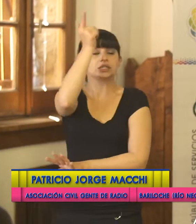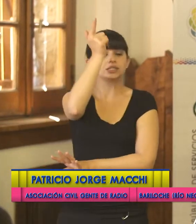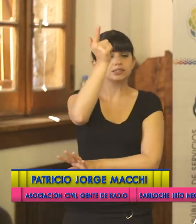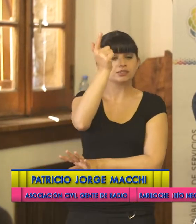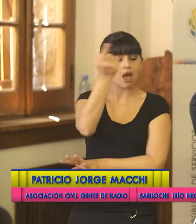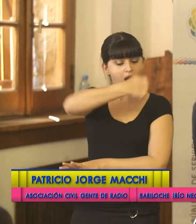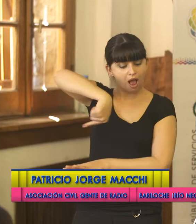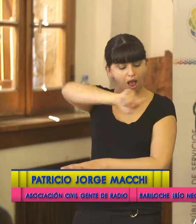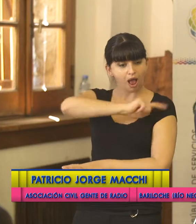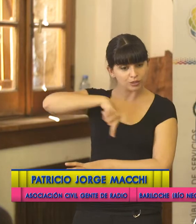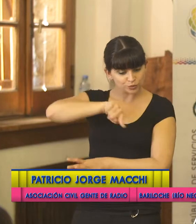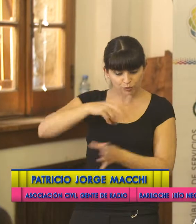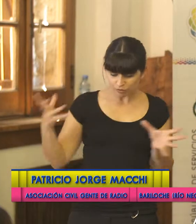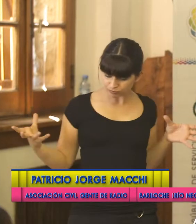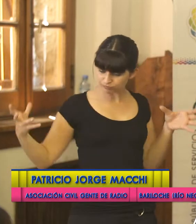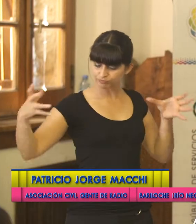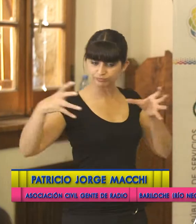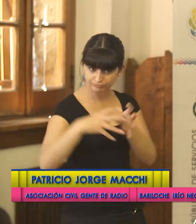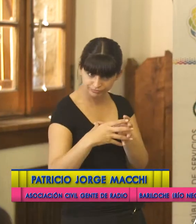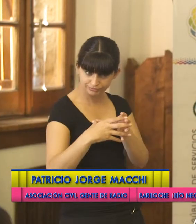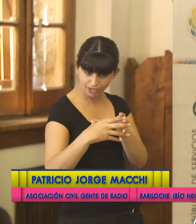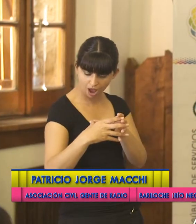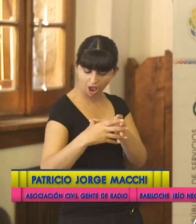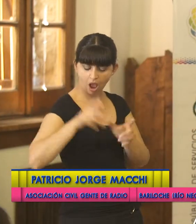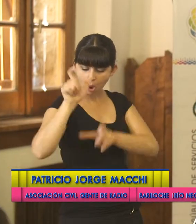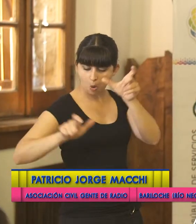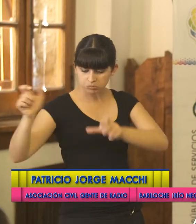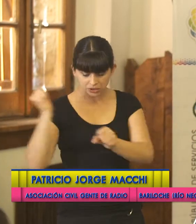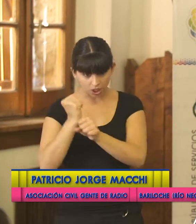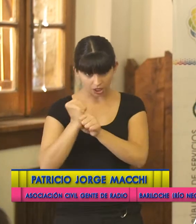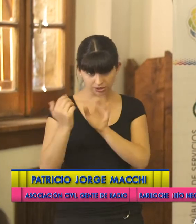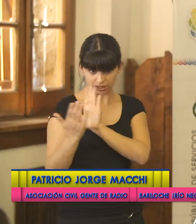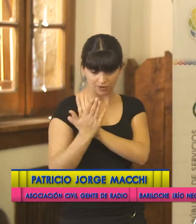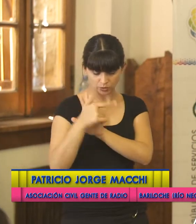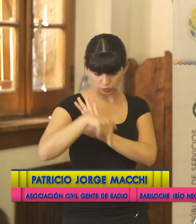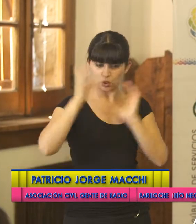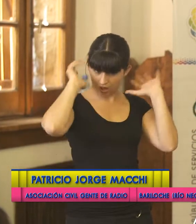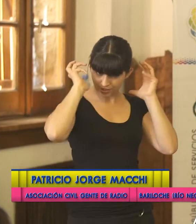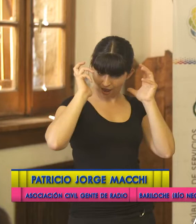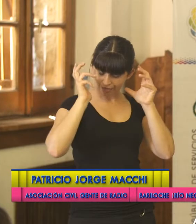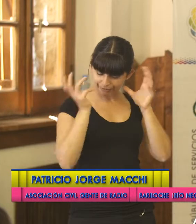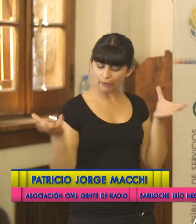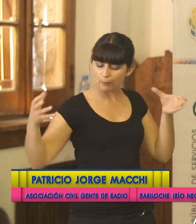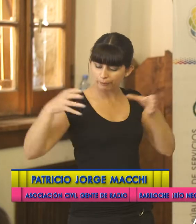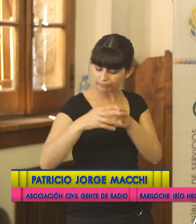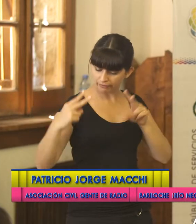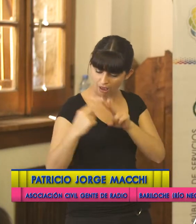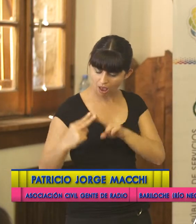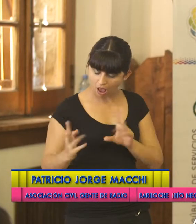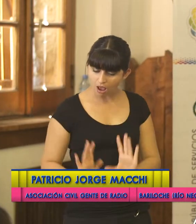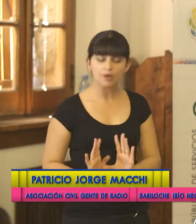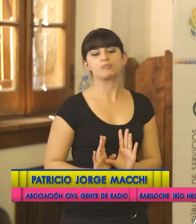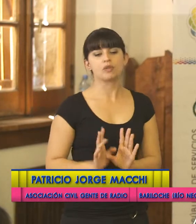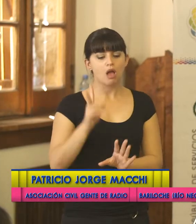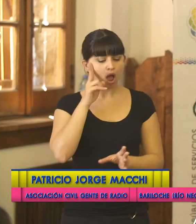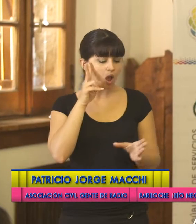juntarnos con nuestro grupo de trabajo la radio y ver cuáles eran